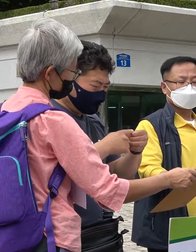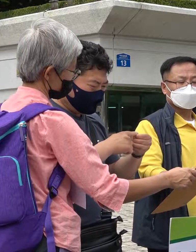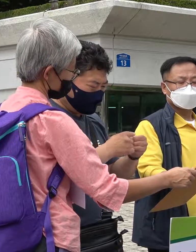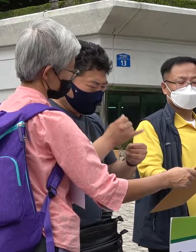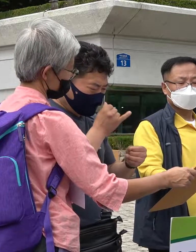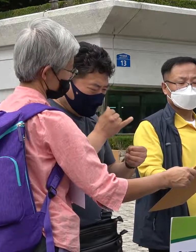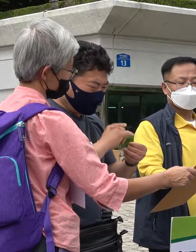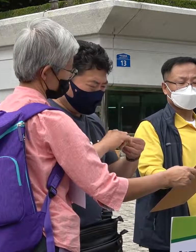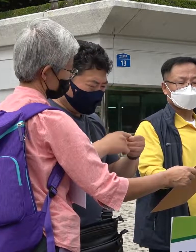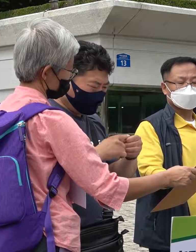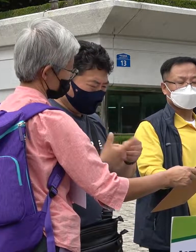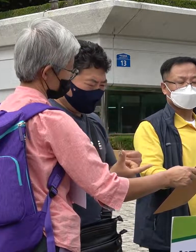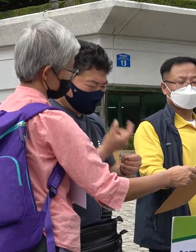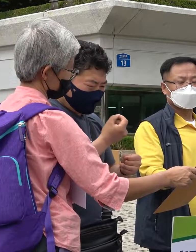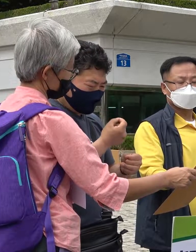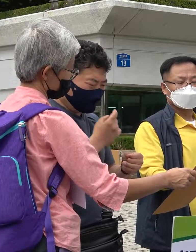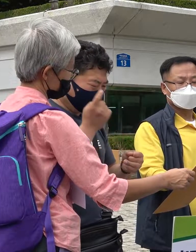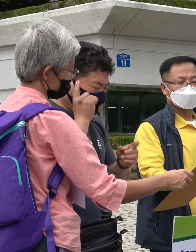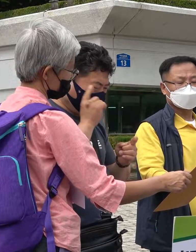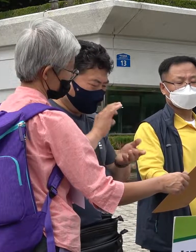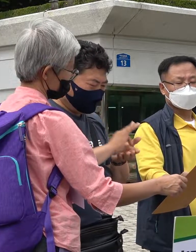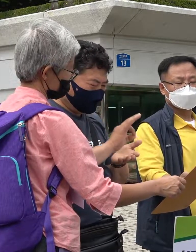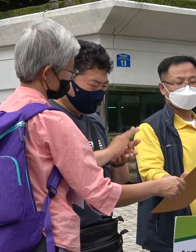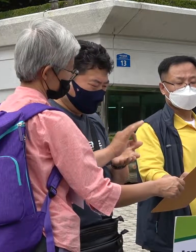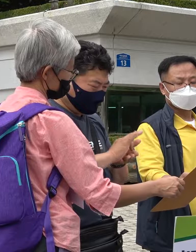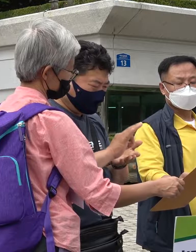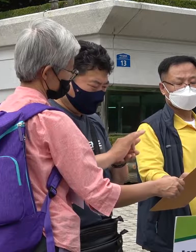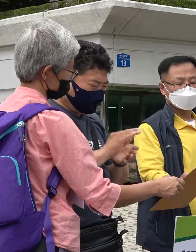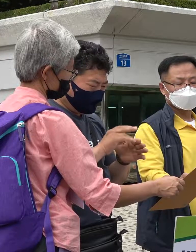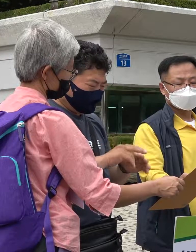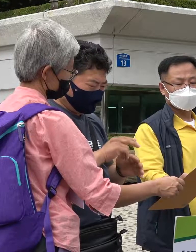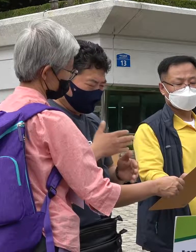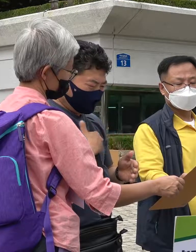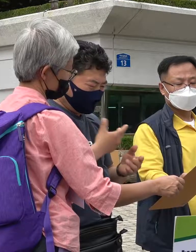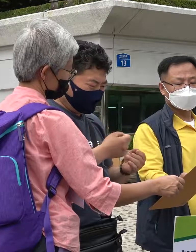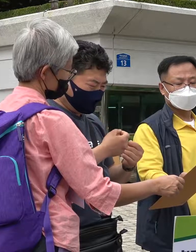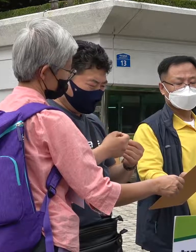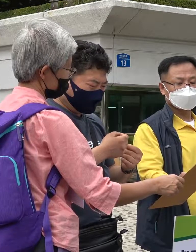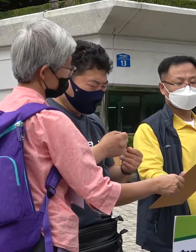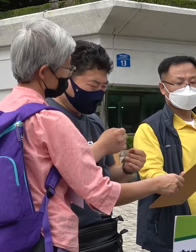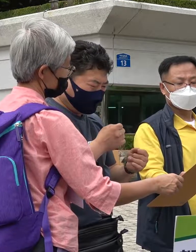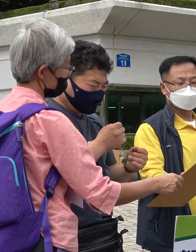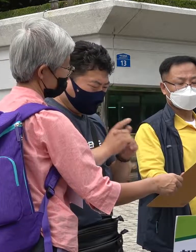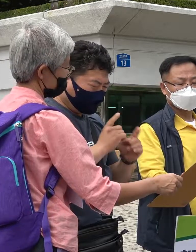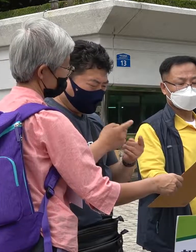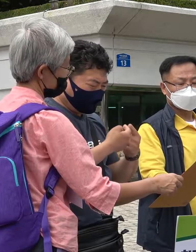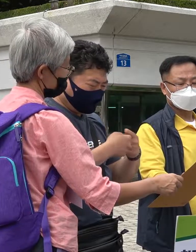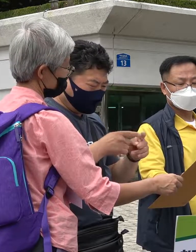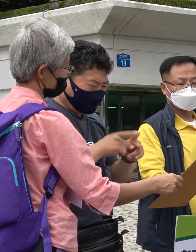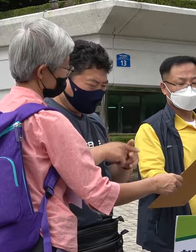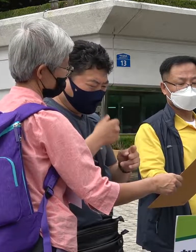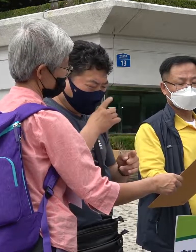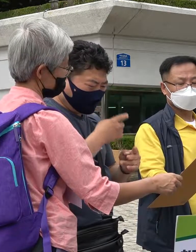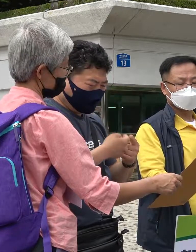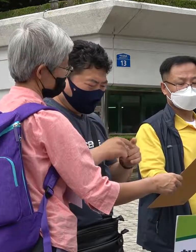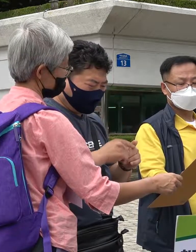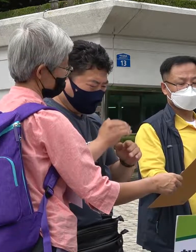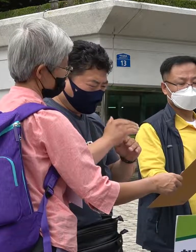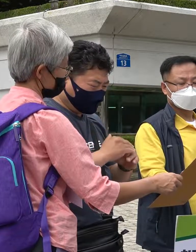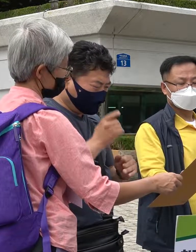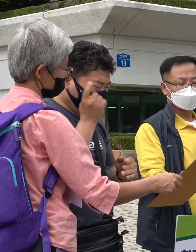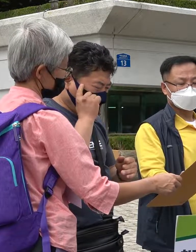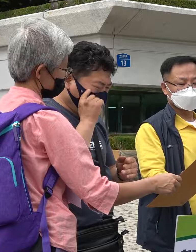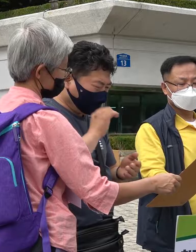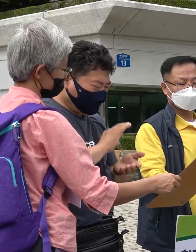뉴스를 볼 때마다 답답함이 여전합니다. 자막이 있긴 하지만 자막이 빨리 올라와서 수어를 사용하는 저는 올바로 이해할